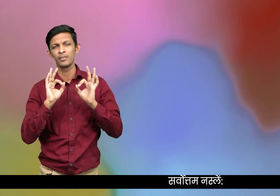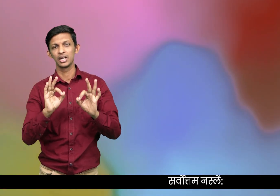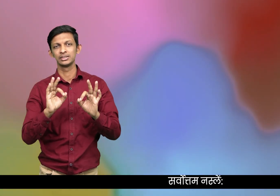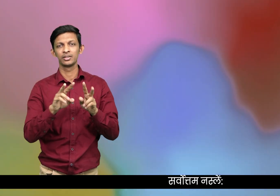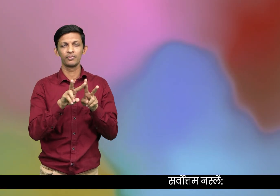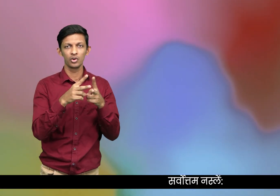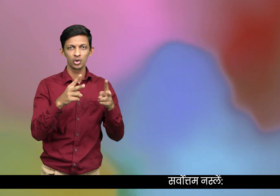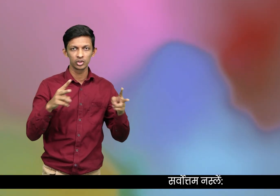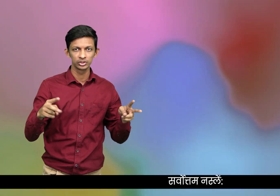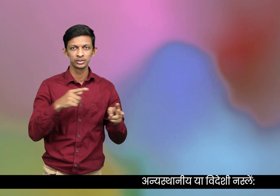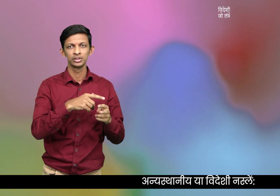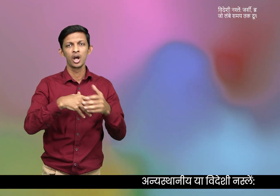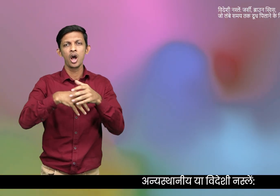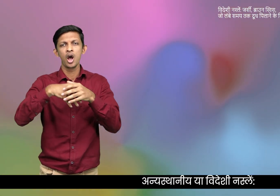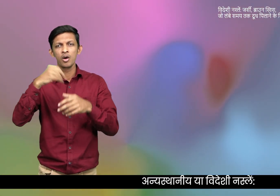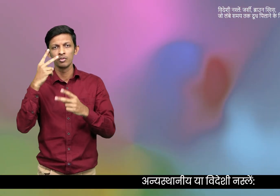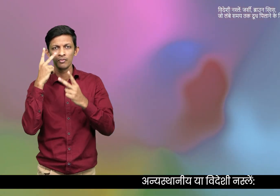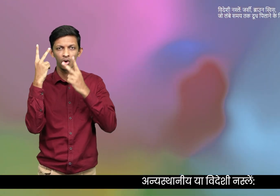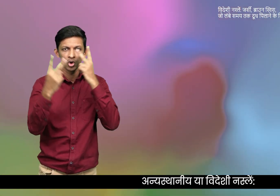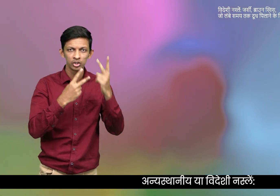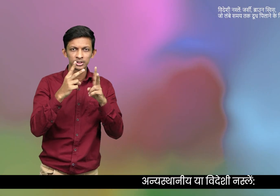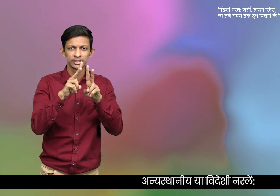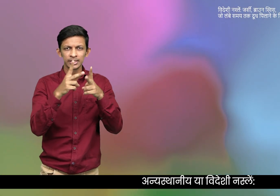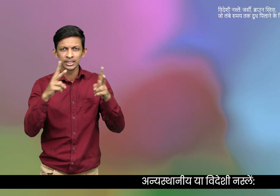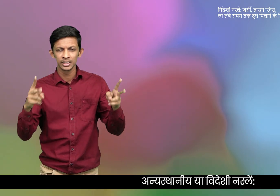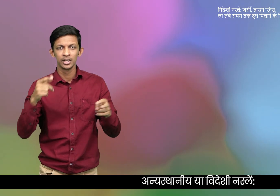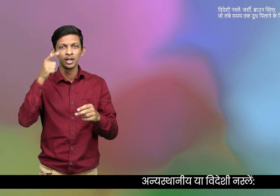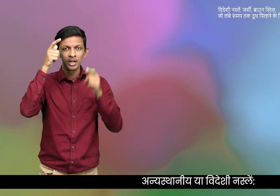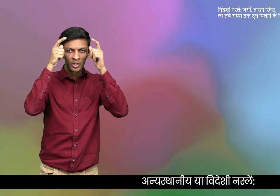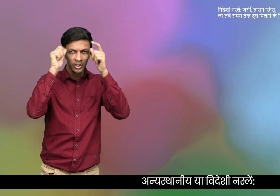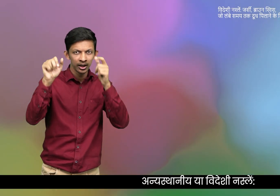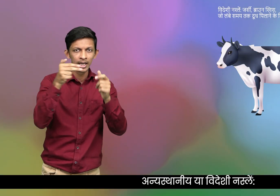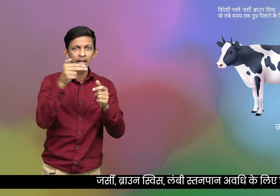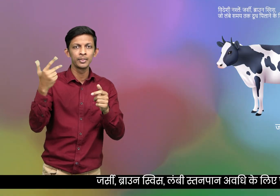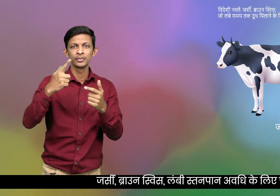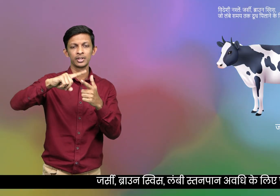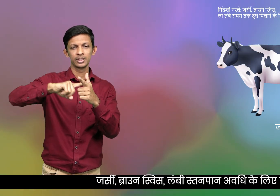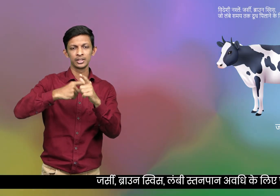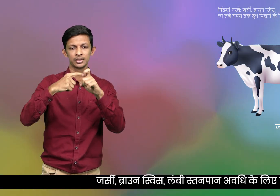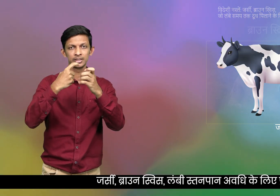सर्वोत्तम नस्लें। अन्य स्थानीय या विदेशी नस्लें जर्सी,